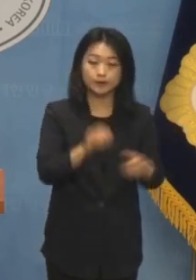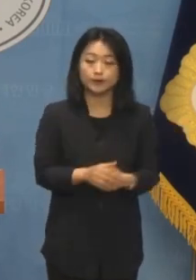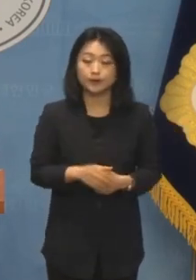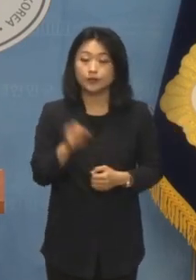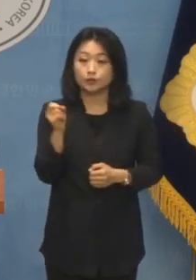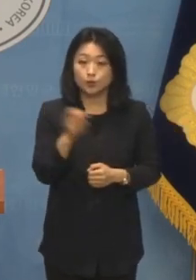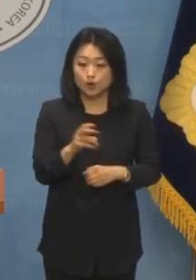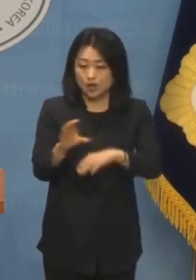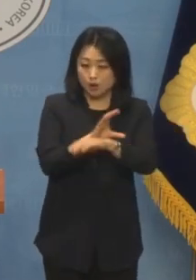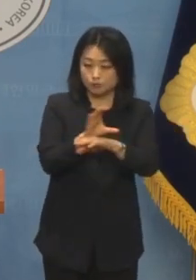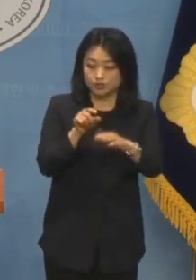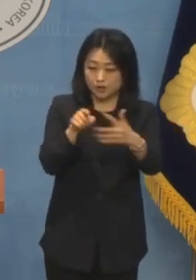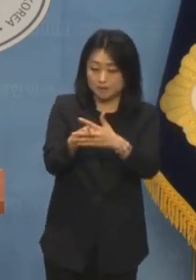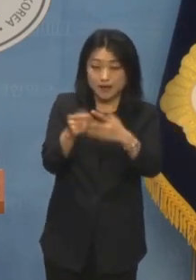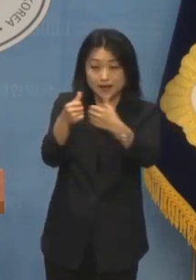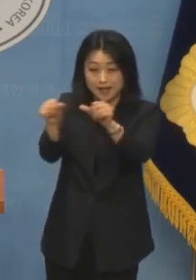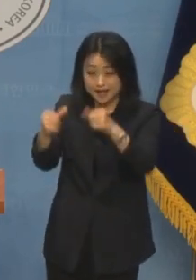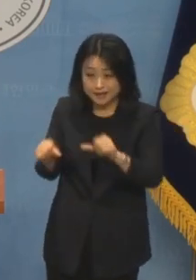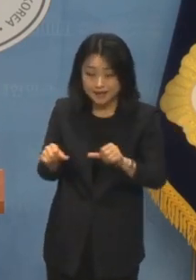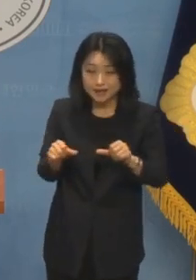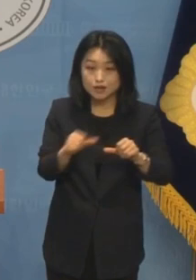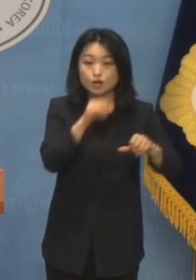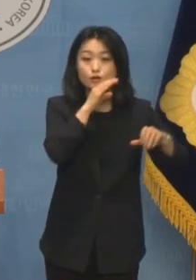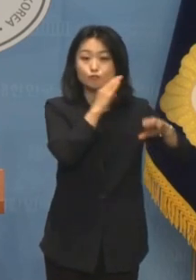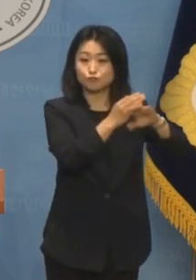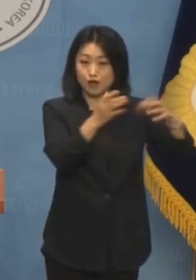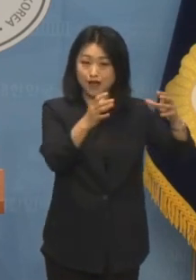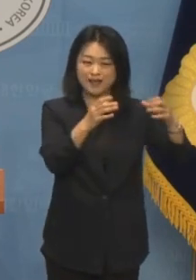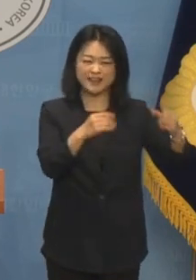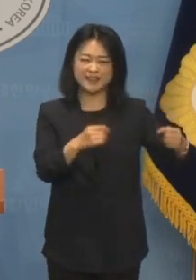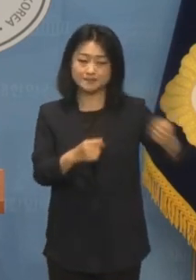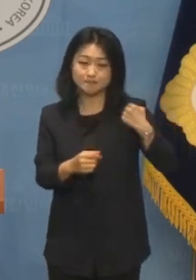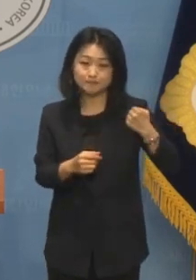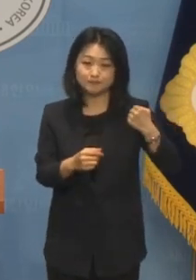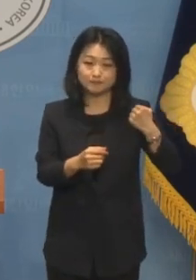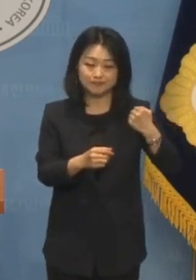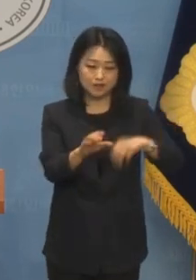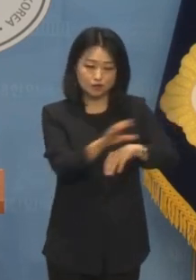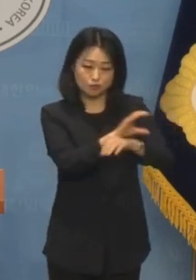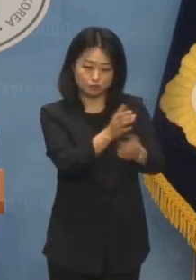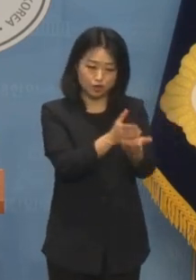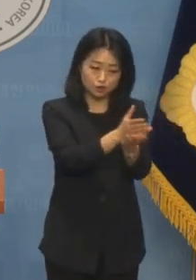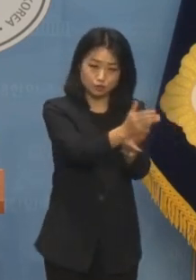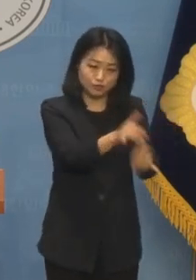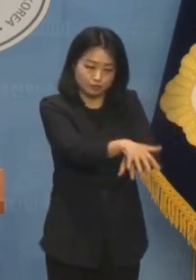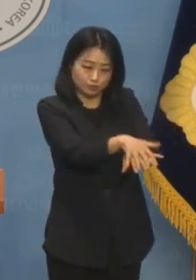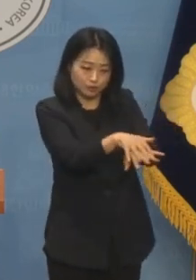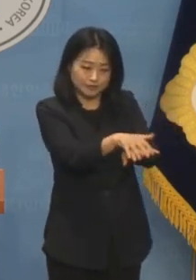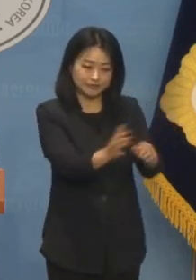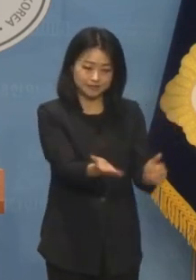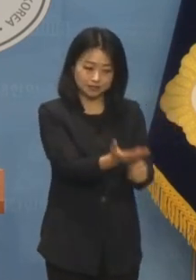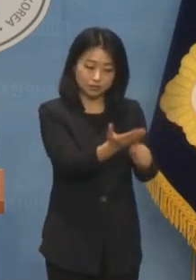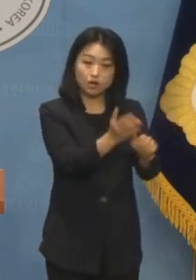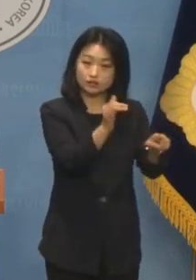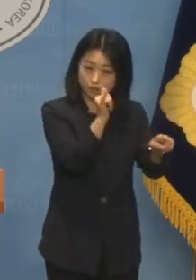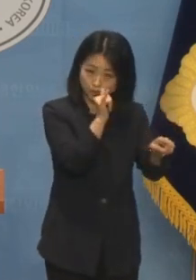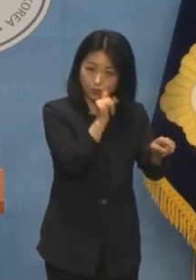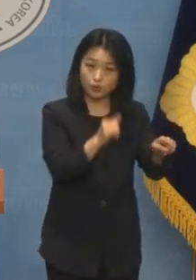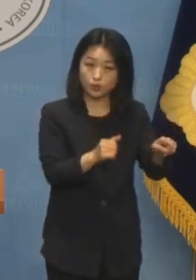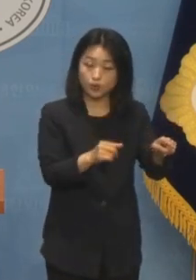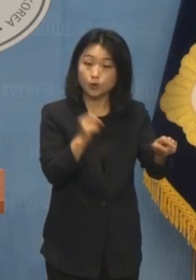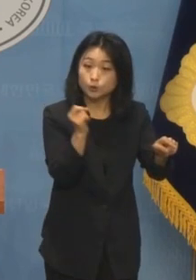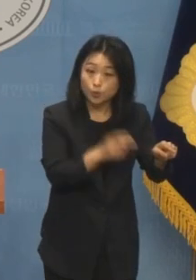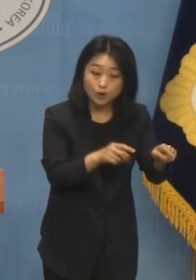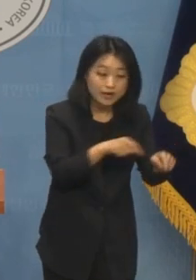특히 해킹의 경우 김정은 정권이 만능의 보검으로 강조하며 해킹 인력을 최종의 조직으로 집중 양성하고 있습니다. 소위